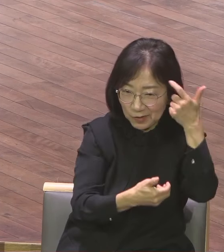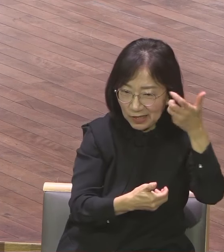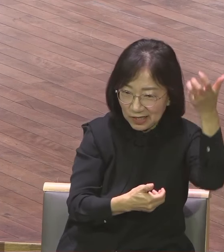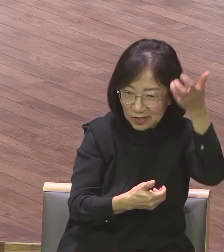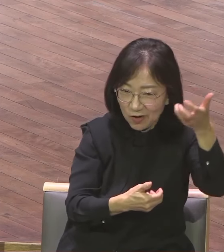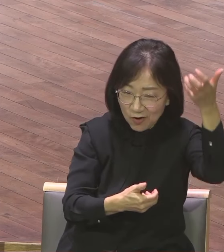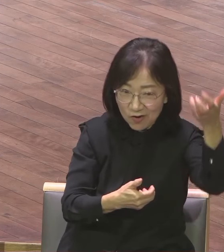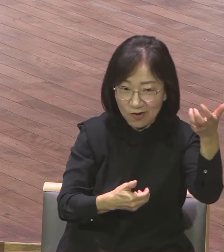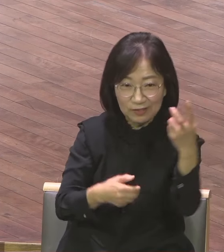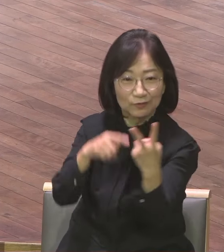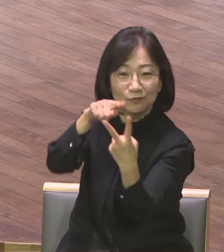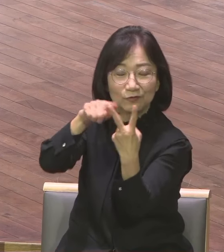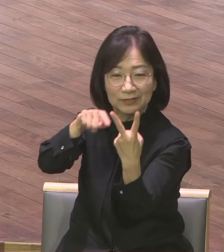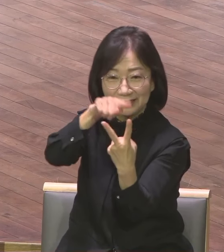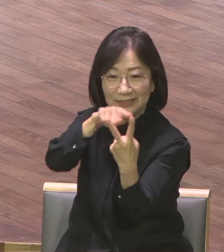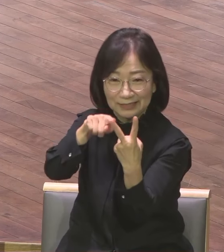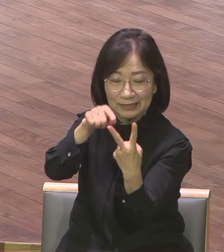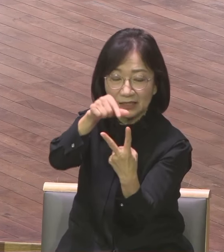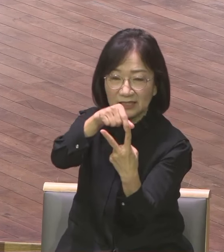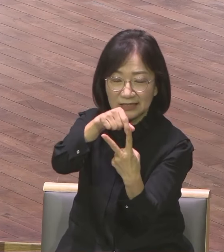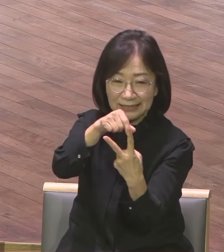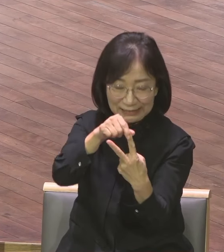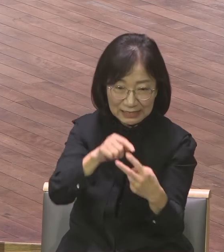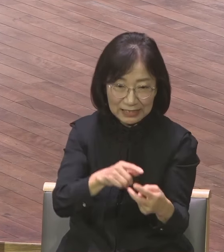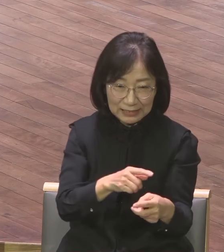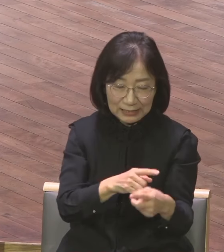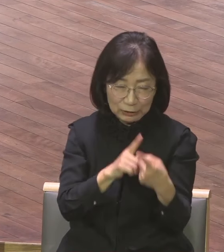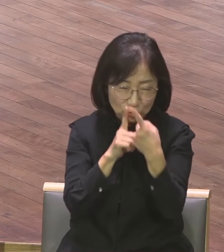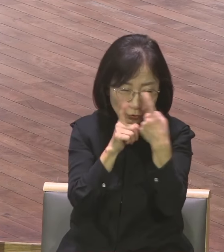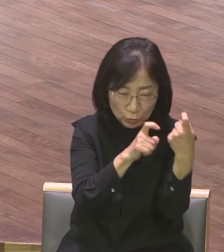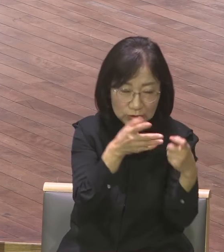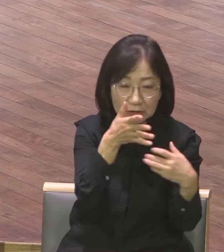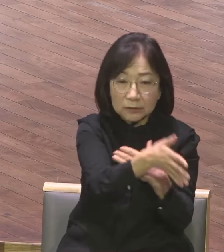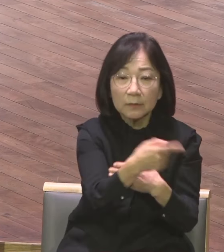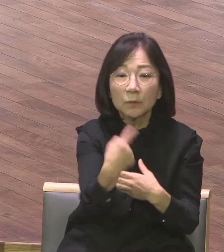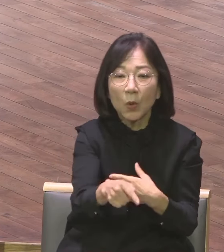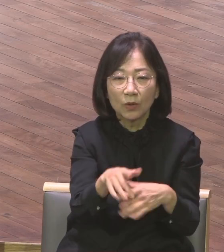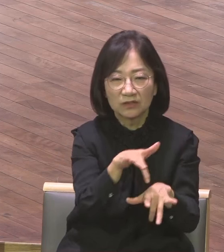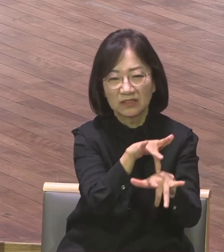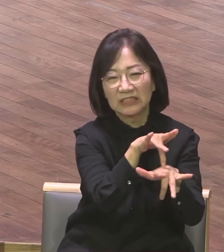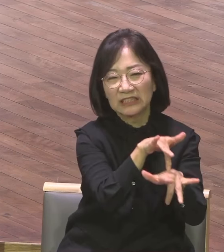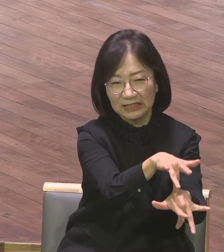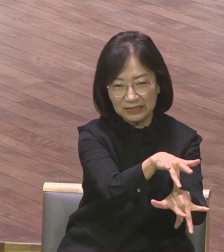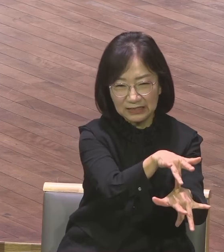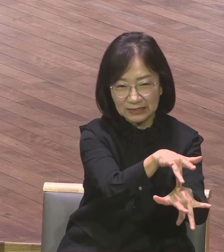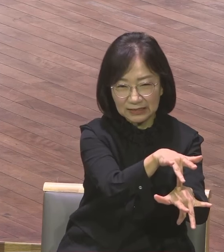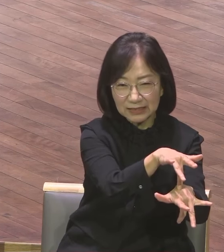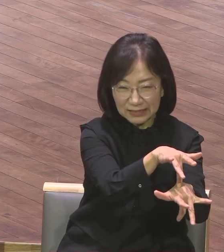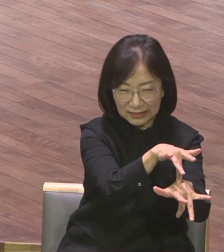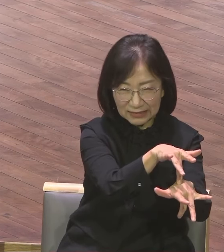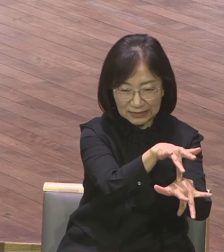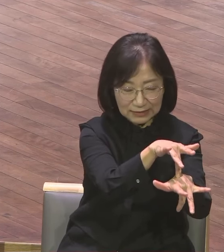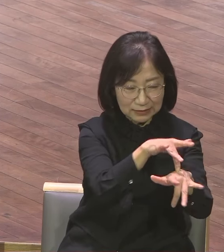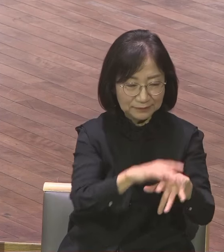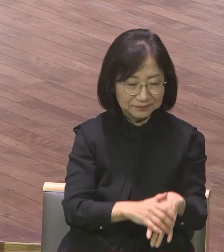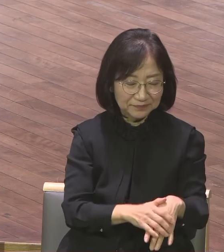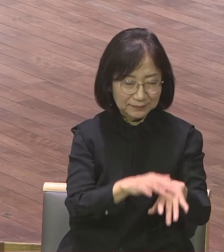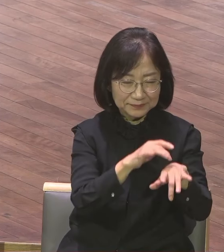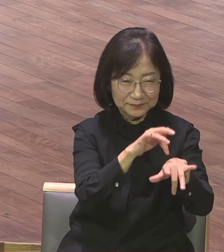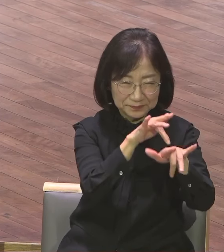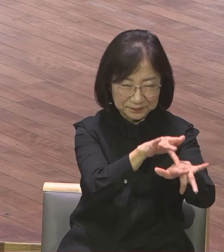이런 미혹의 영 대표가 사단이지요. 그 졸개들이 귀신들입니다. 미혹의 영,